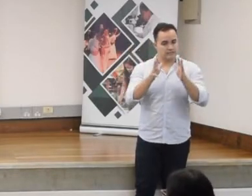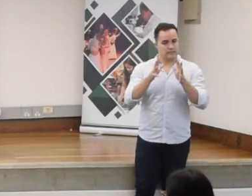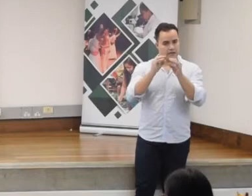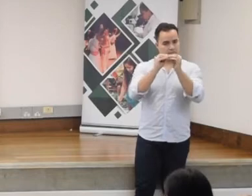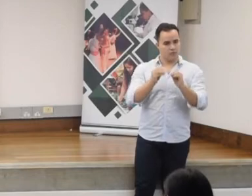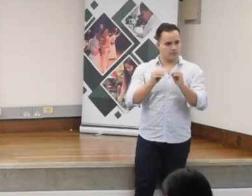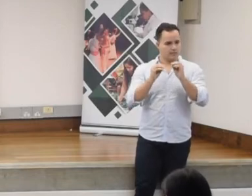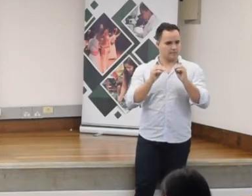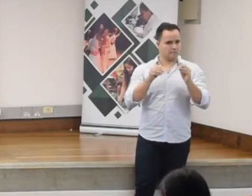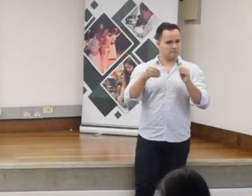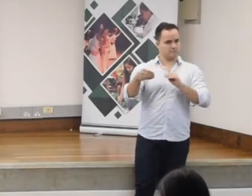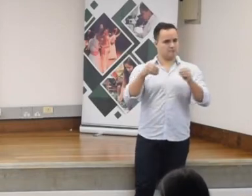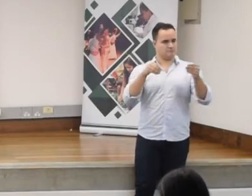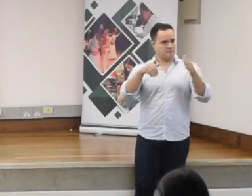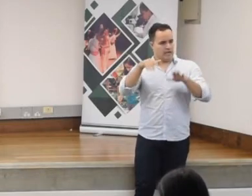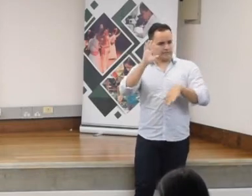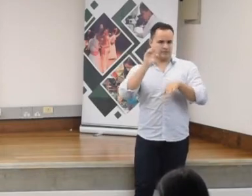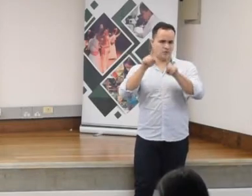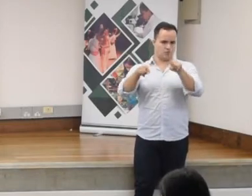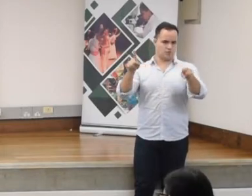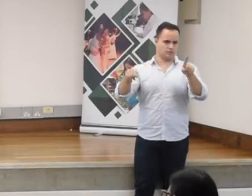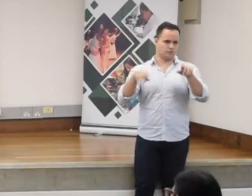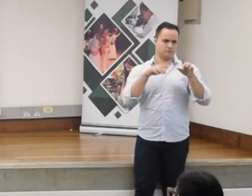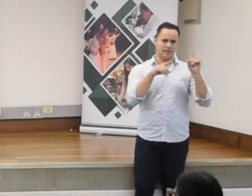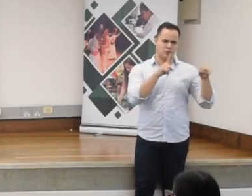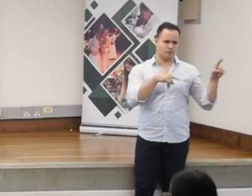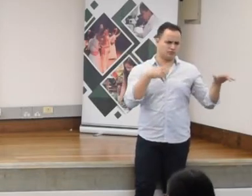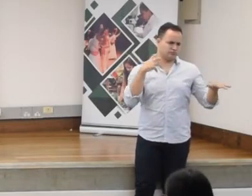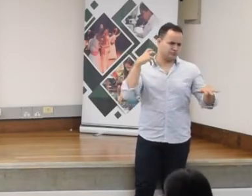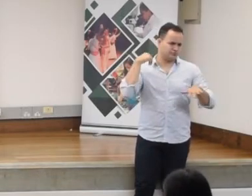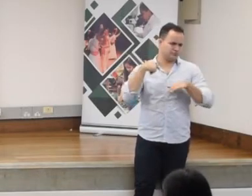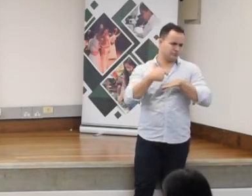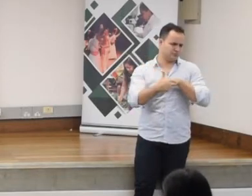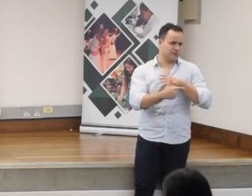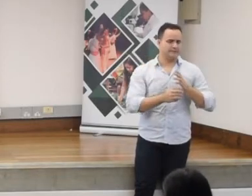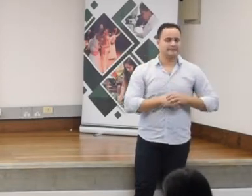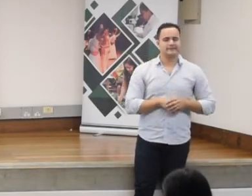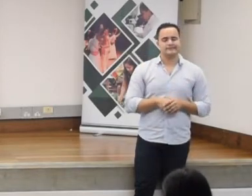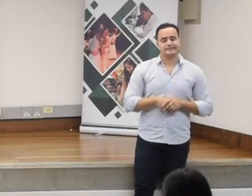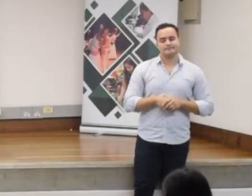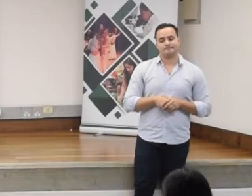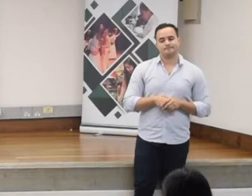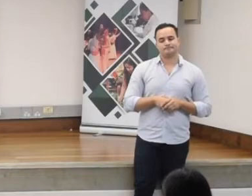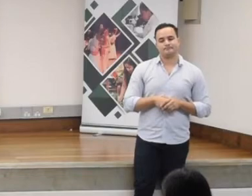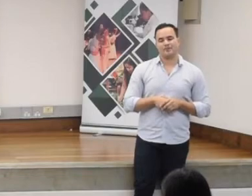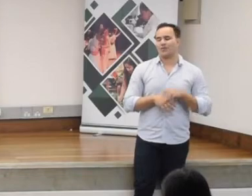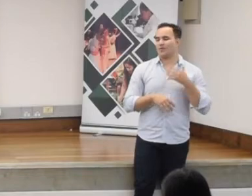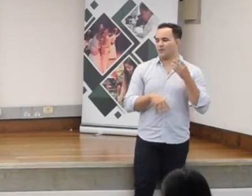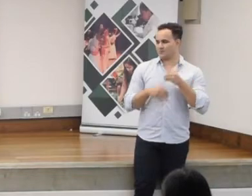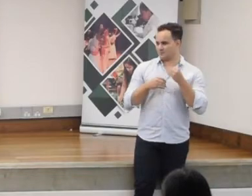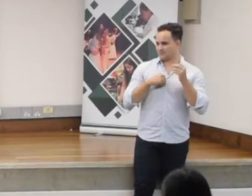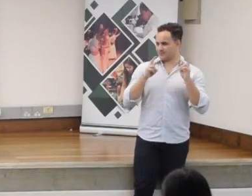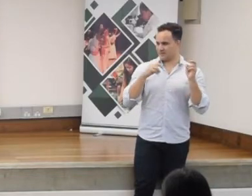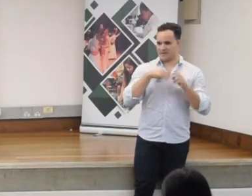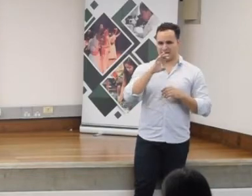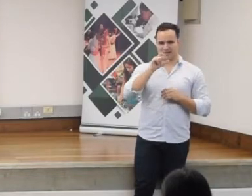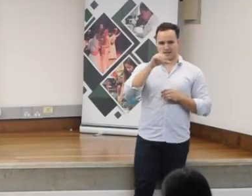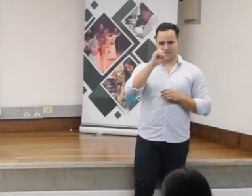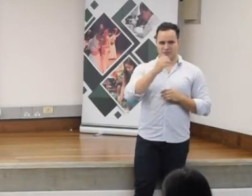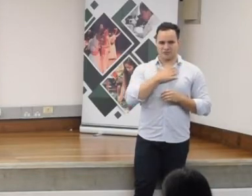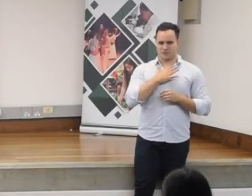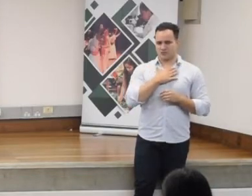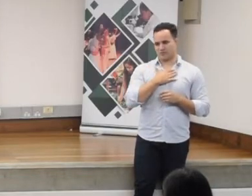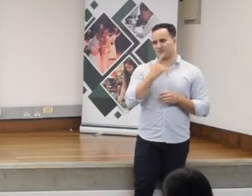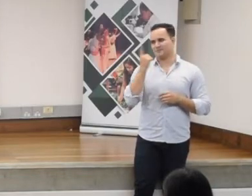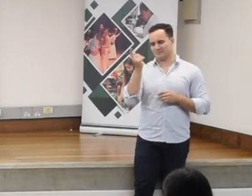también un poco más flexibles. Entonces, lo señalaba allí, o por ejemplo con lo del CLEO, que yo